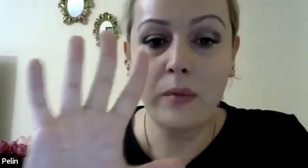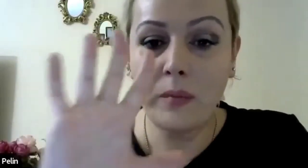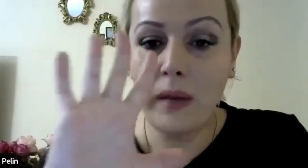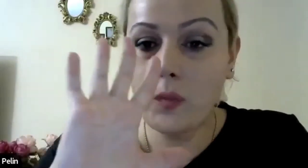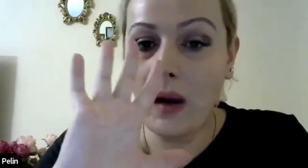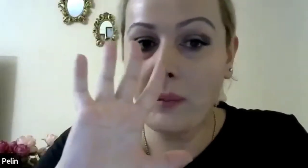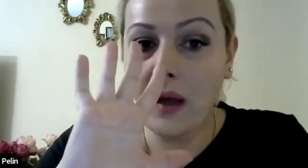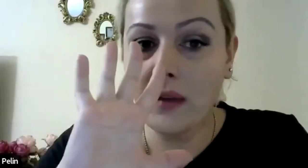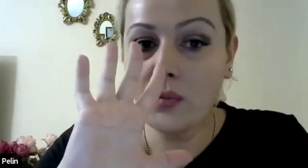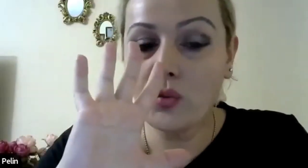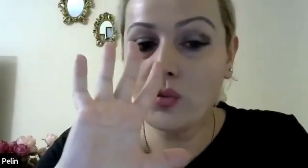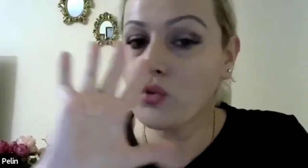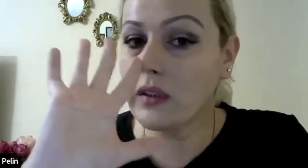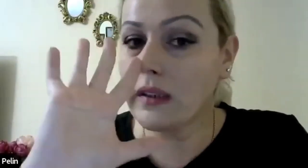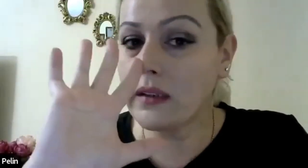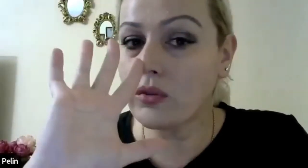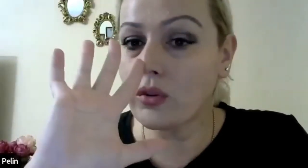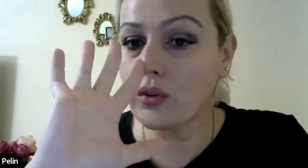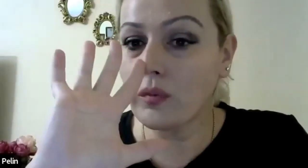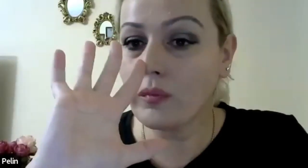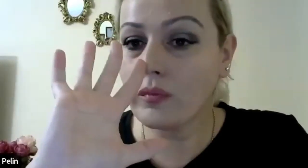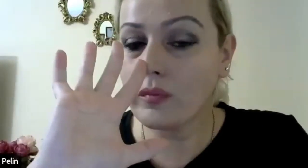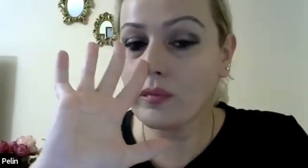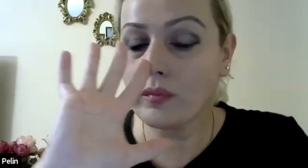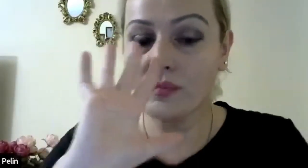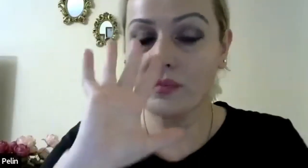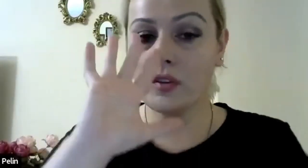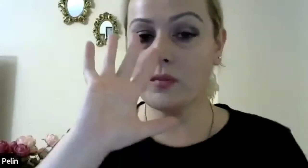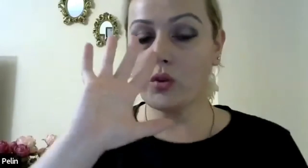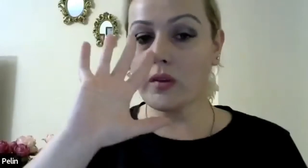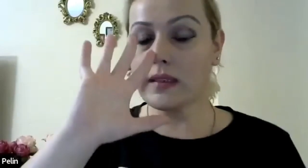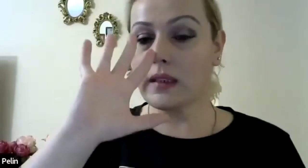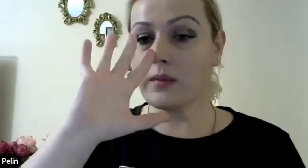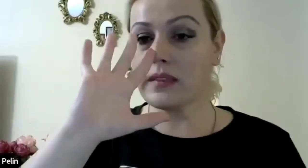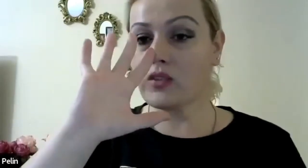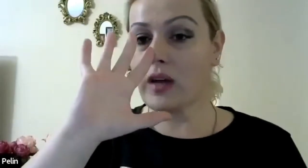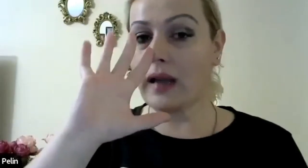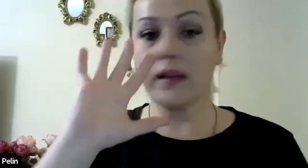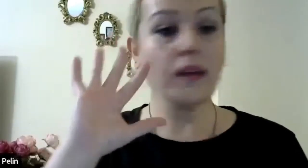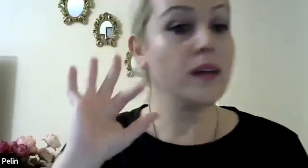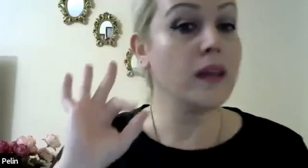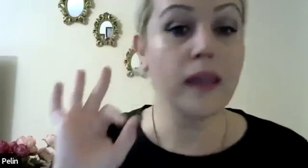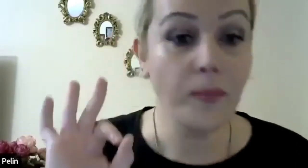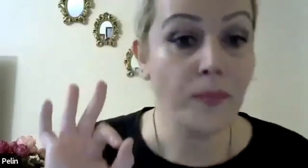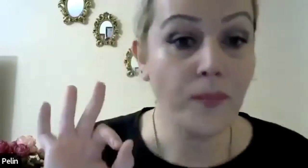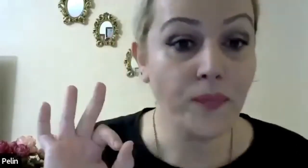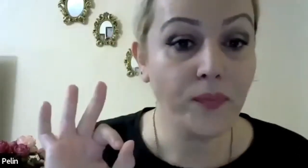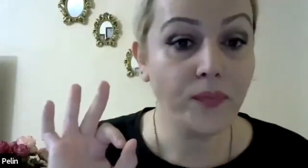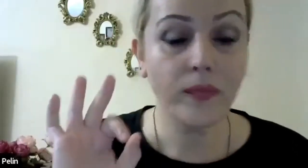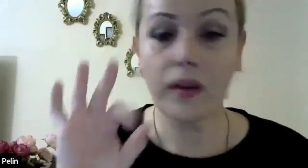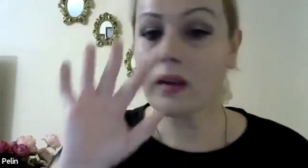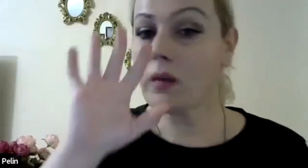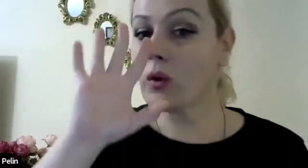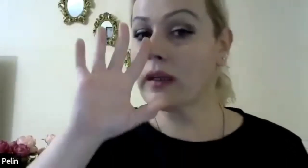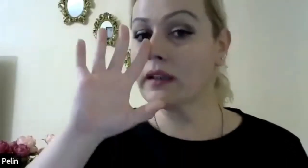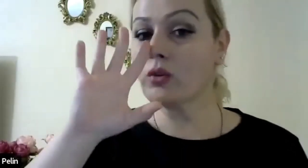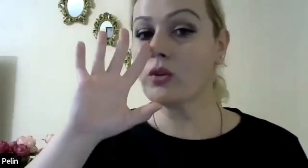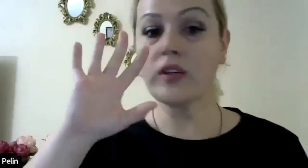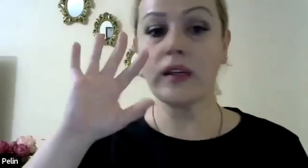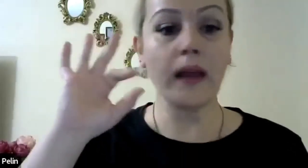baş parmağını burnumun ucuna değdiriyorum. Şimdi göstereyim size işareti. Kim? Böyle yana doğru çekerken